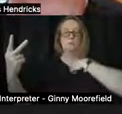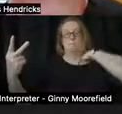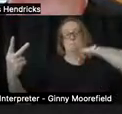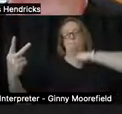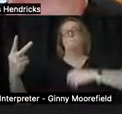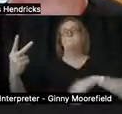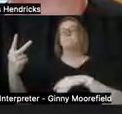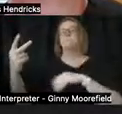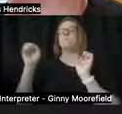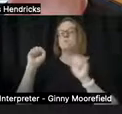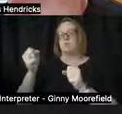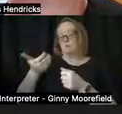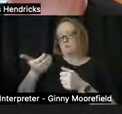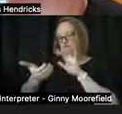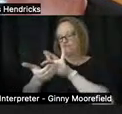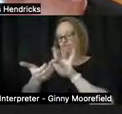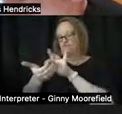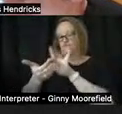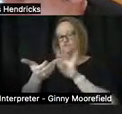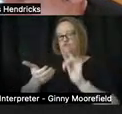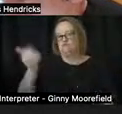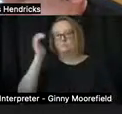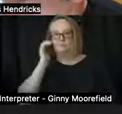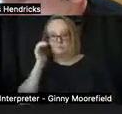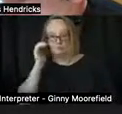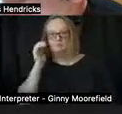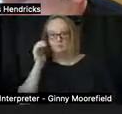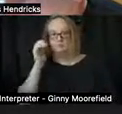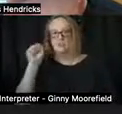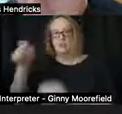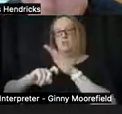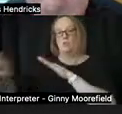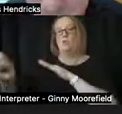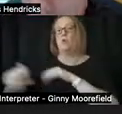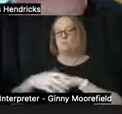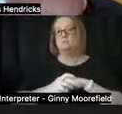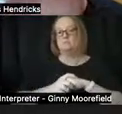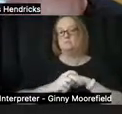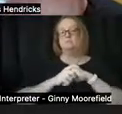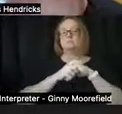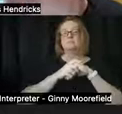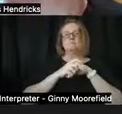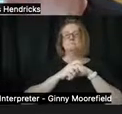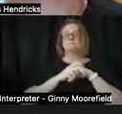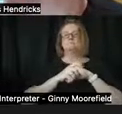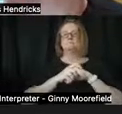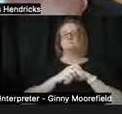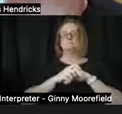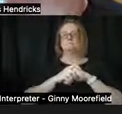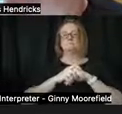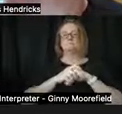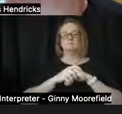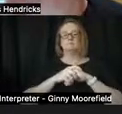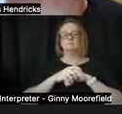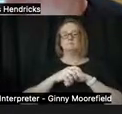se corresponden con las letras w e v o t e y que termina en dos y ustedes deberán